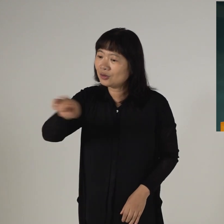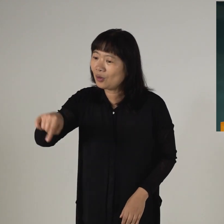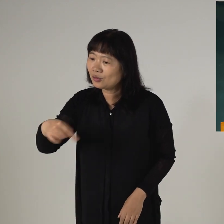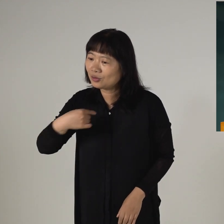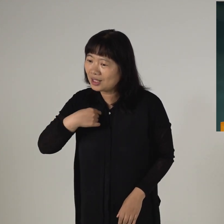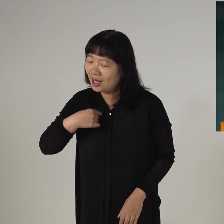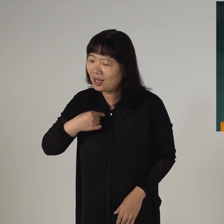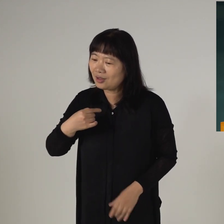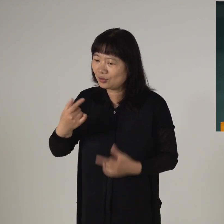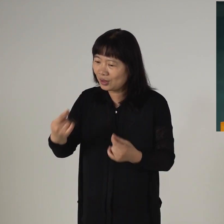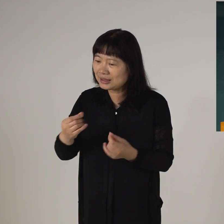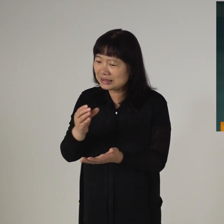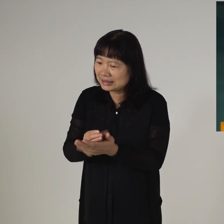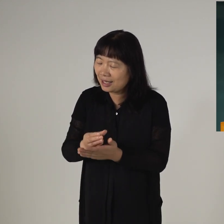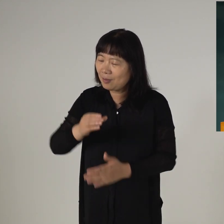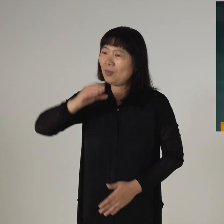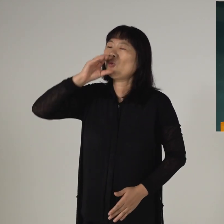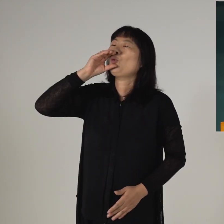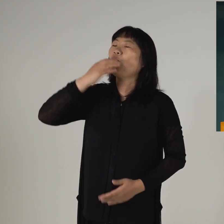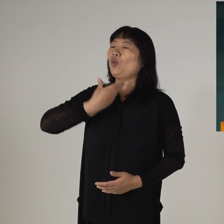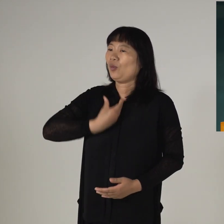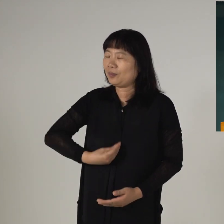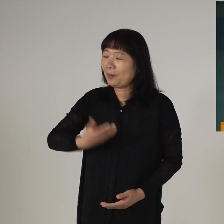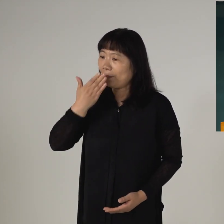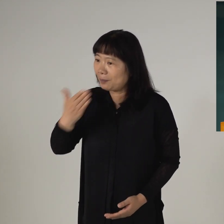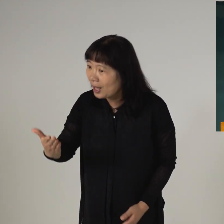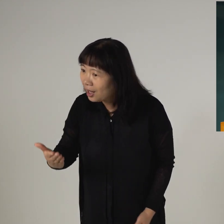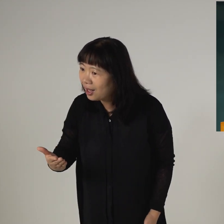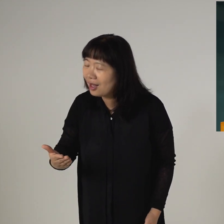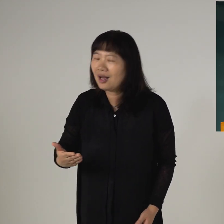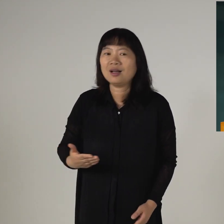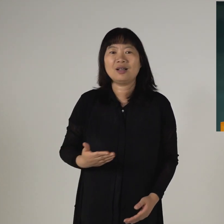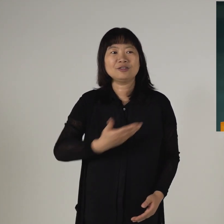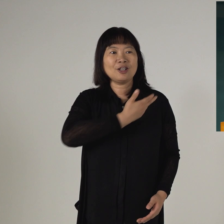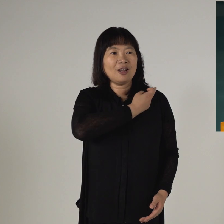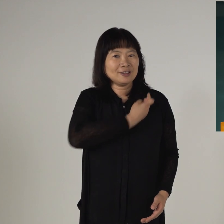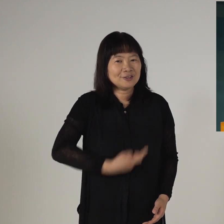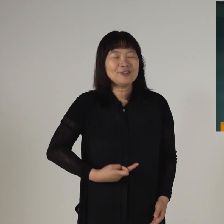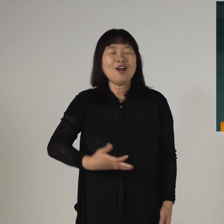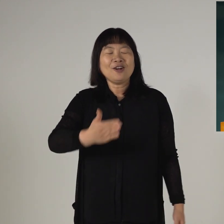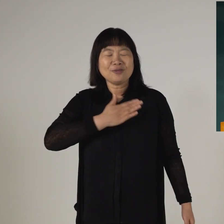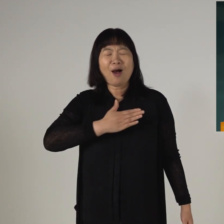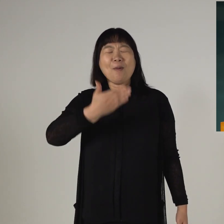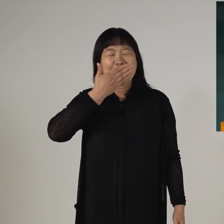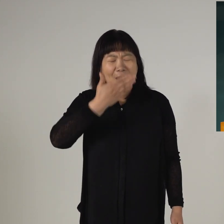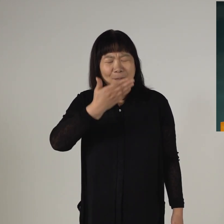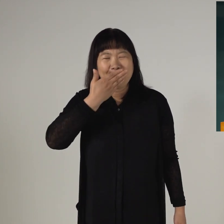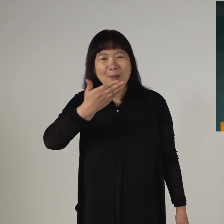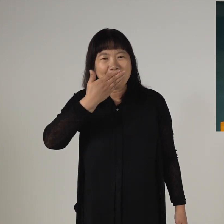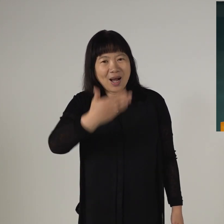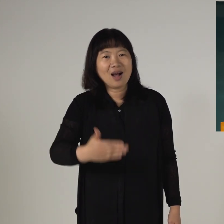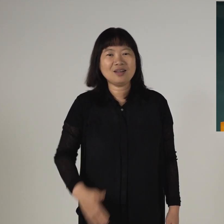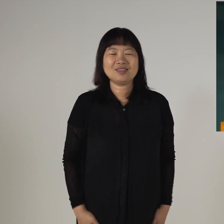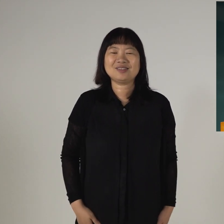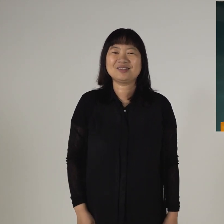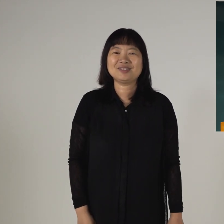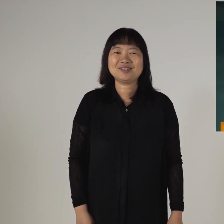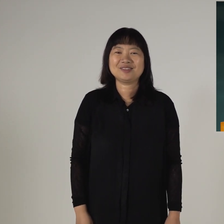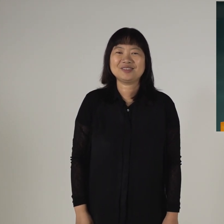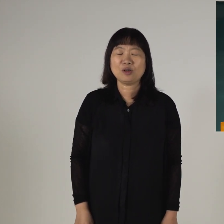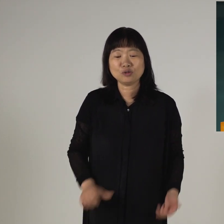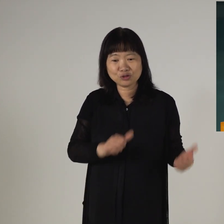있겠느냐? 제자들이 뭐라 그랬을까요? 할 수 있습니다 그랬어요. 알고 했을까요? 모르고